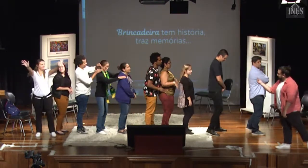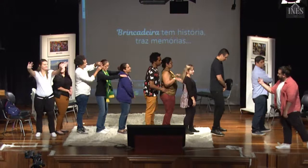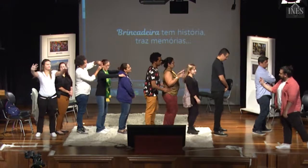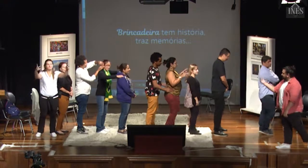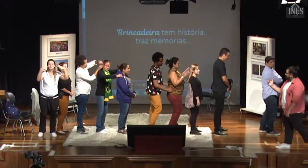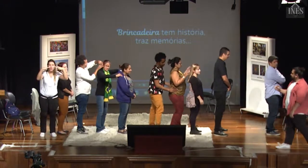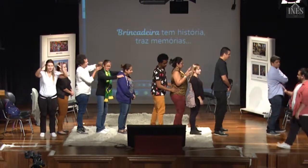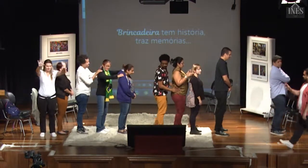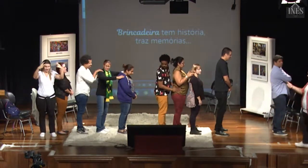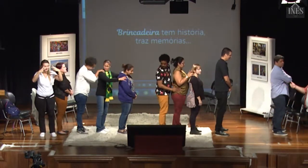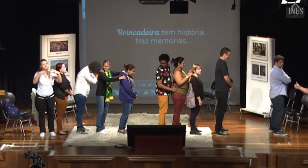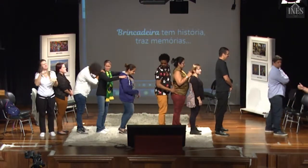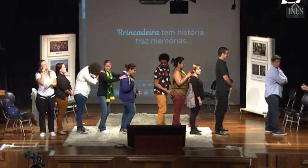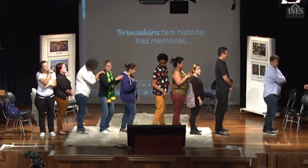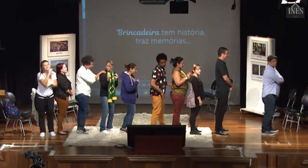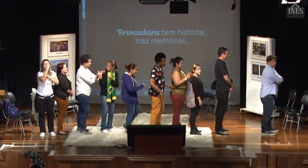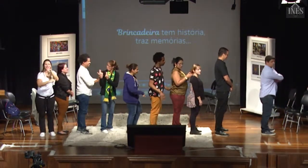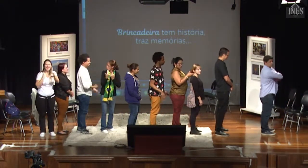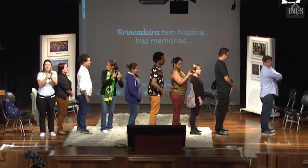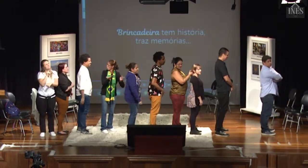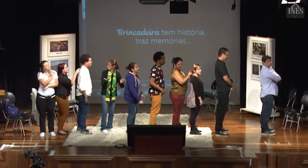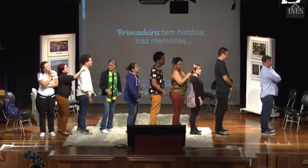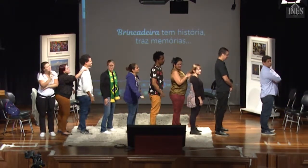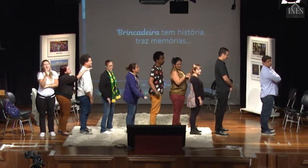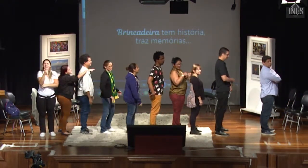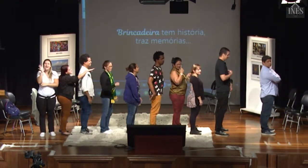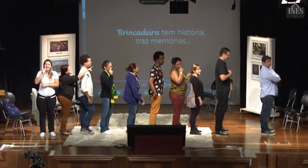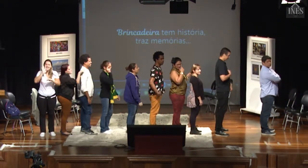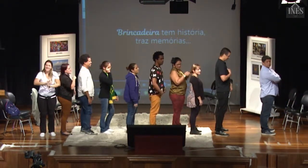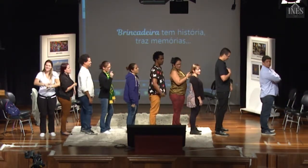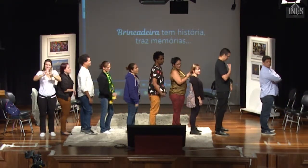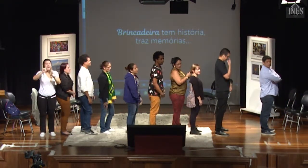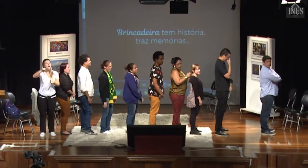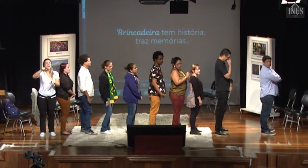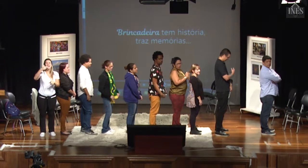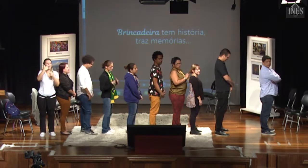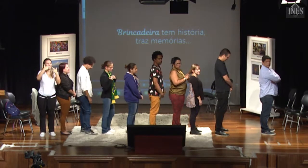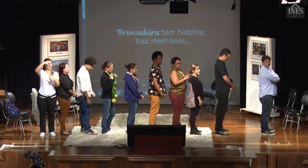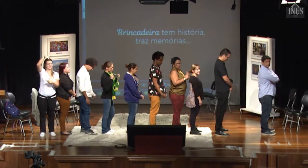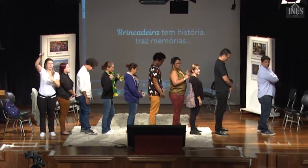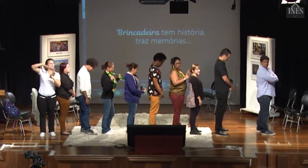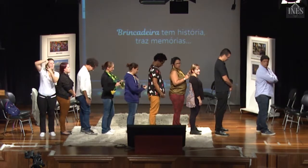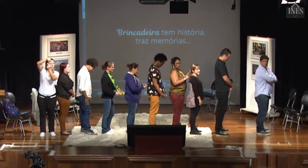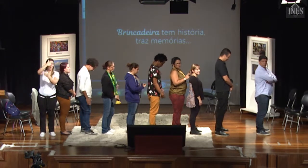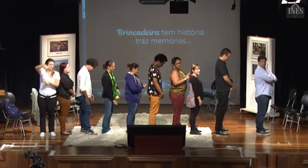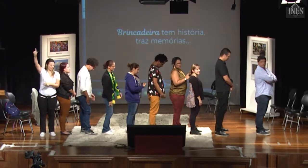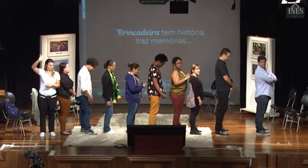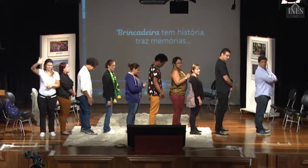Gente, gente, vou explicar, presta atenção. Vocês viram, eu vi na internet, né, uma diversidade de brincadeira, até de